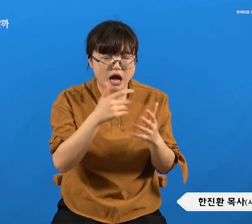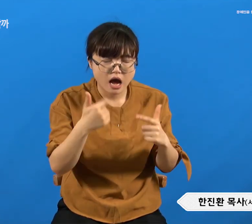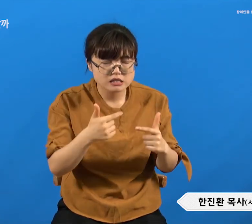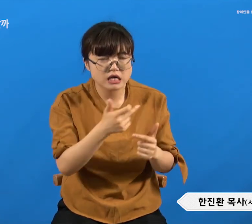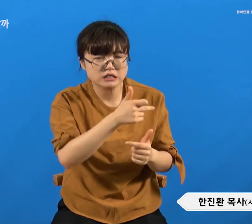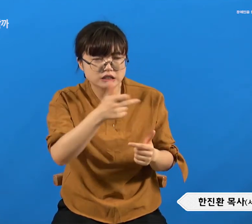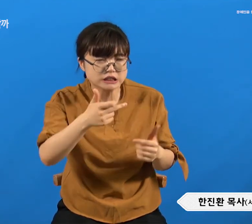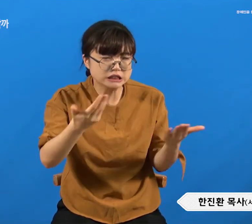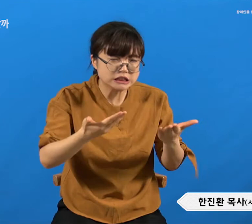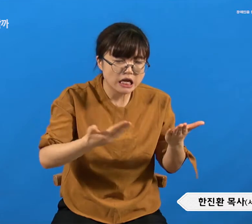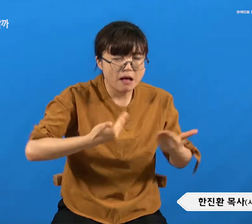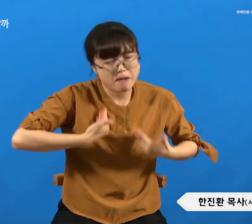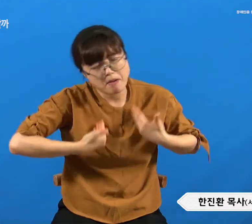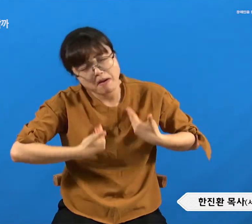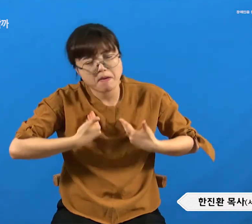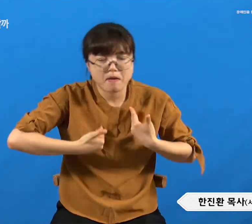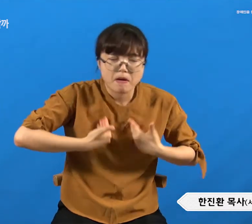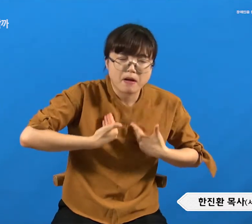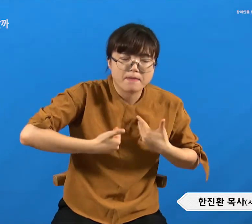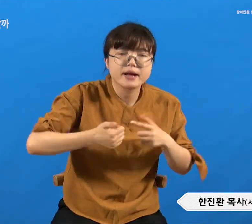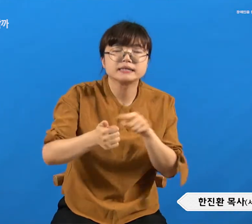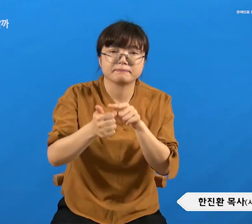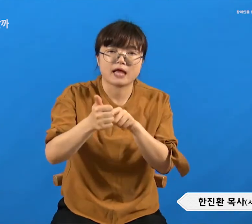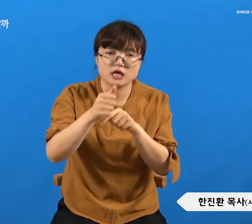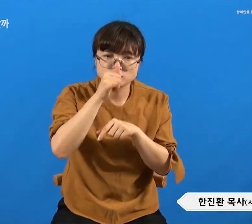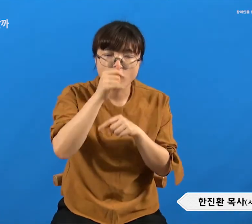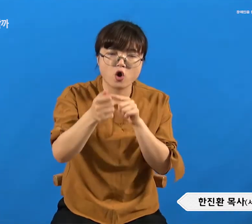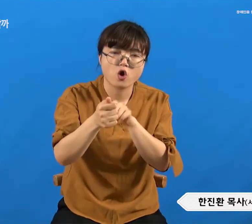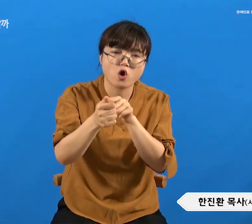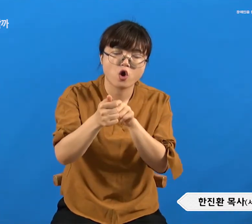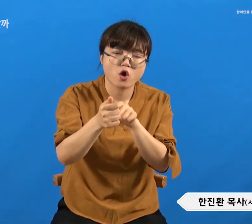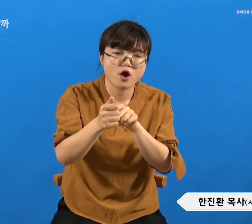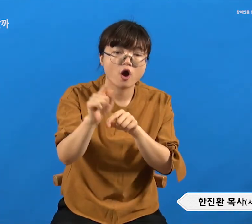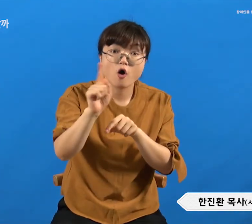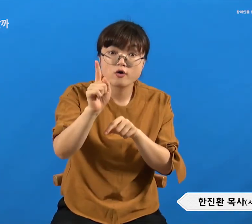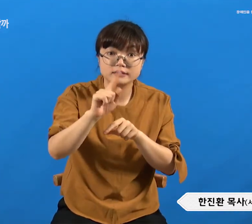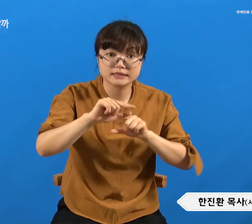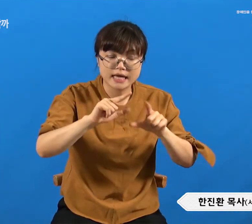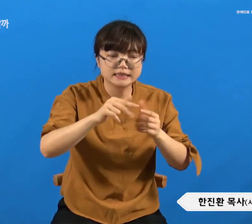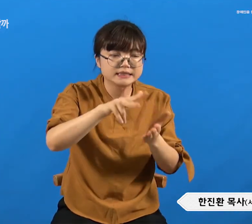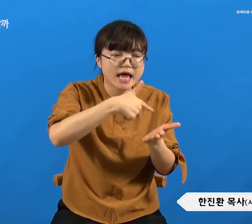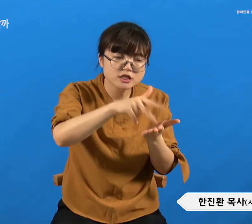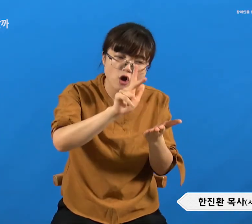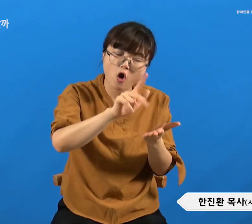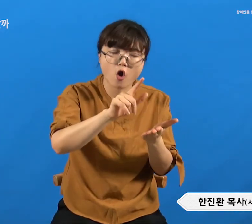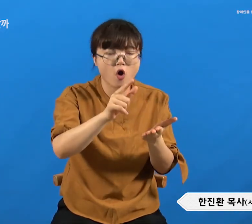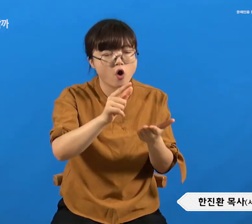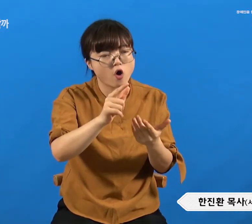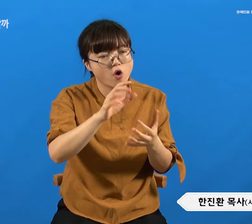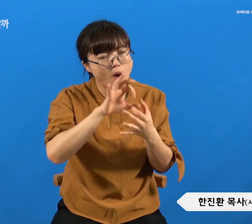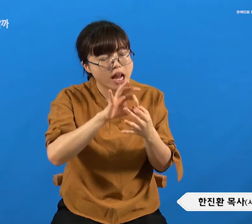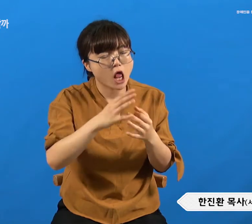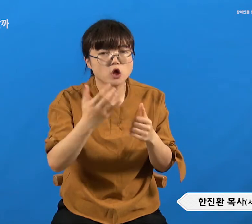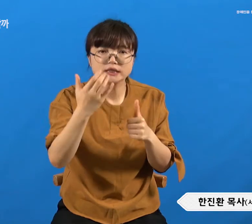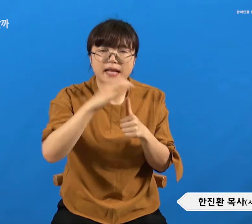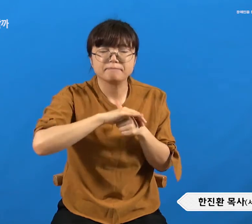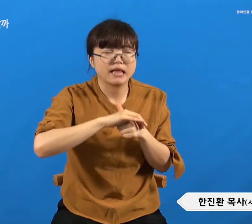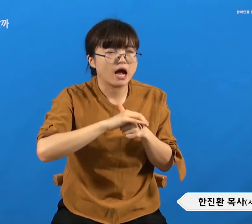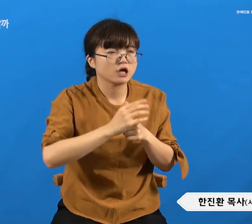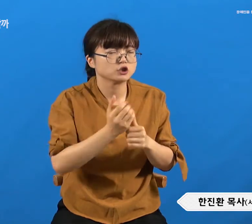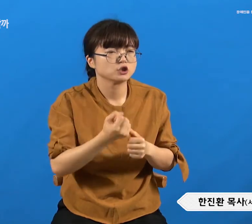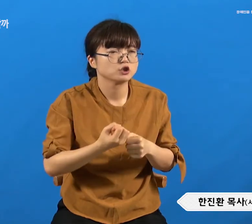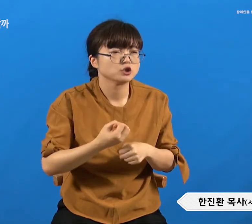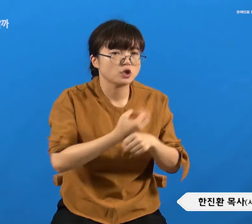가지고 정신없이 뛰는 사람이죠. 한 번은 재정 조달을 할 그런 큰 임무를